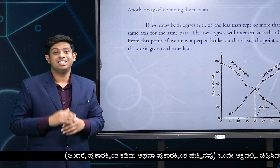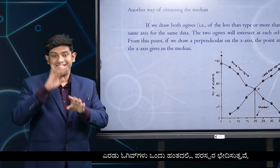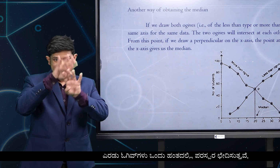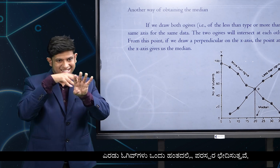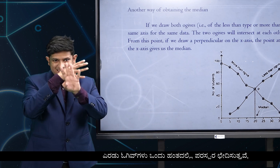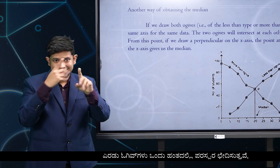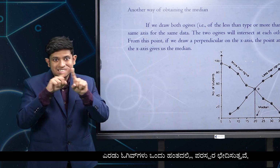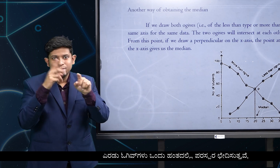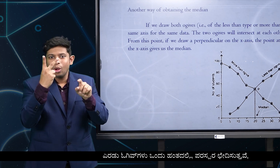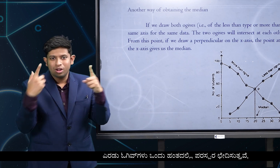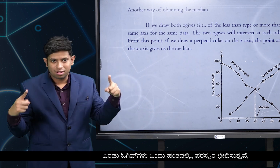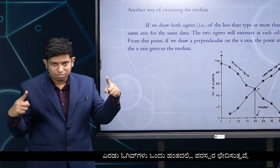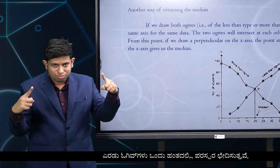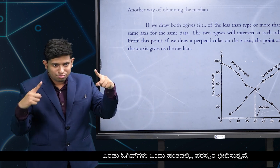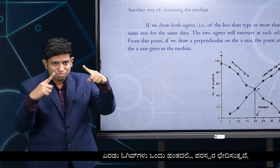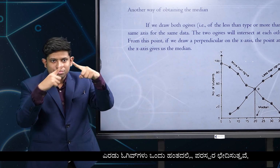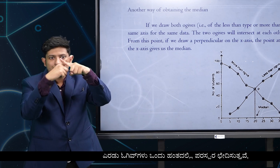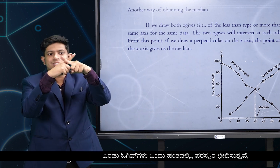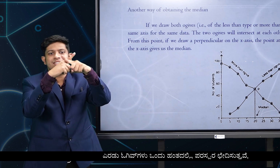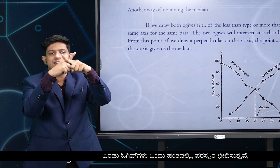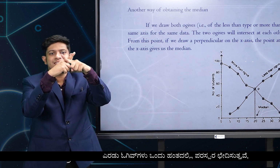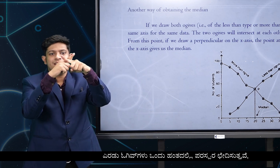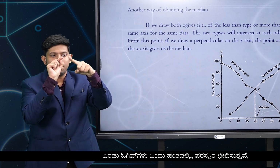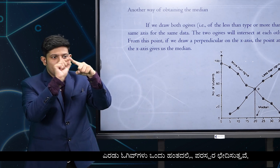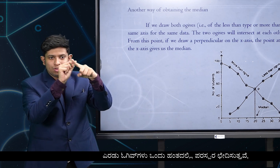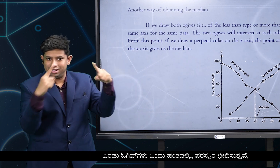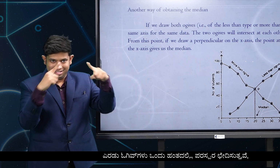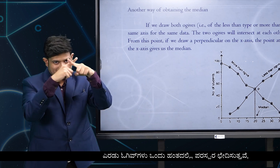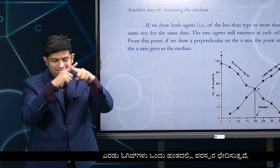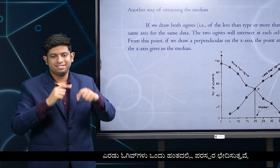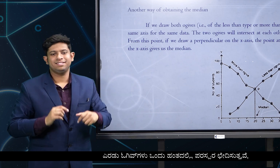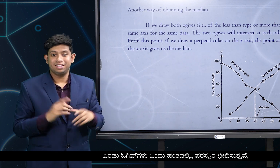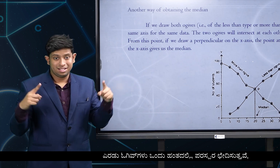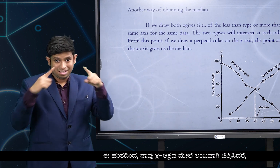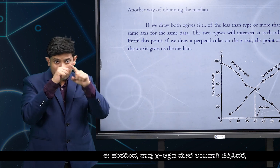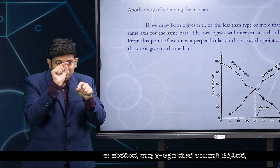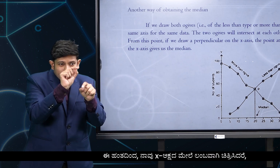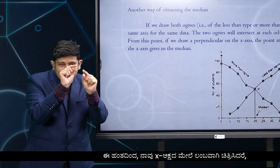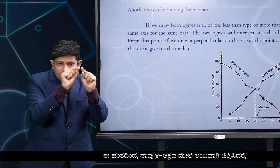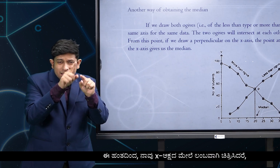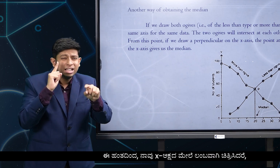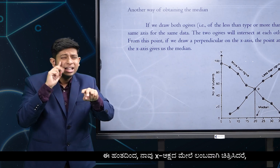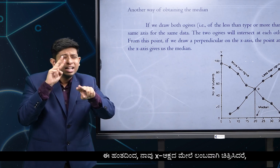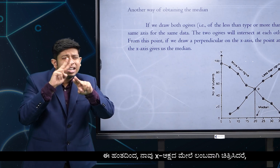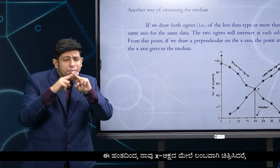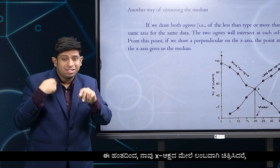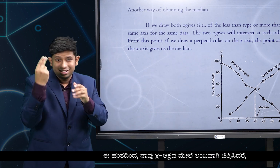ಎರಡು ಓಜಿಗಳು ಒಂದು ಹಂತದಲ್ಲಿ ಪರಸ್ಪರ ಛೇದಿಸುತ್ತವೆ. ಈ ಹಂತದಿಂದ ನಾವು x ಮೈನಸ್ ಅಕ್ಷದ